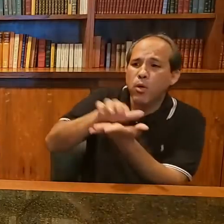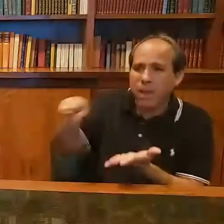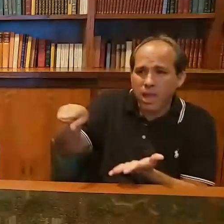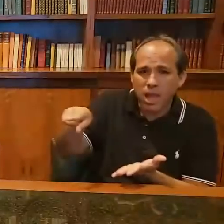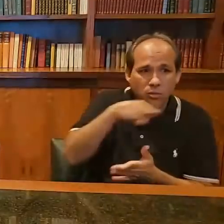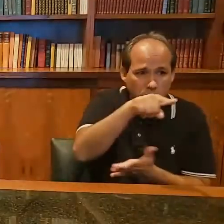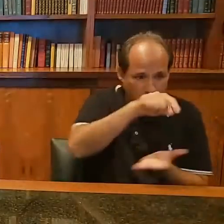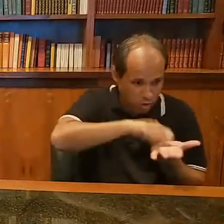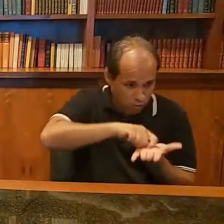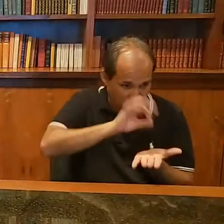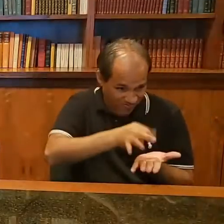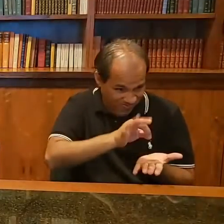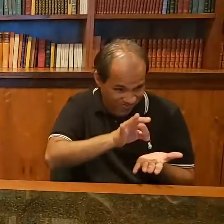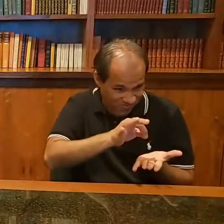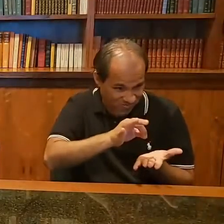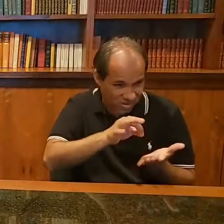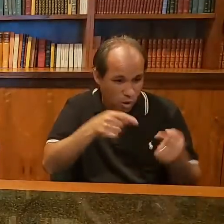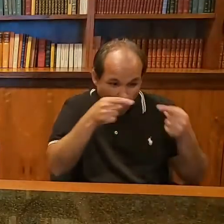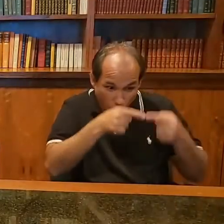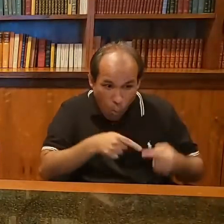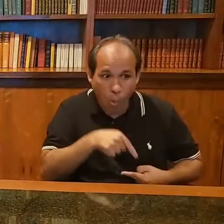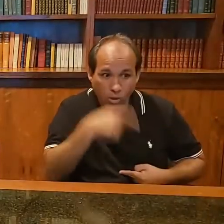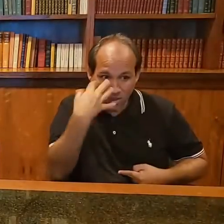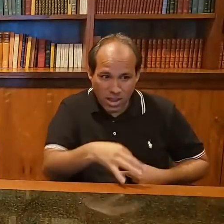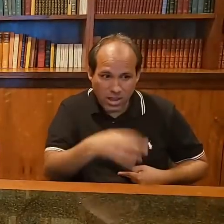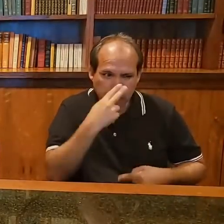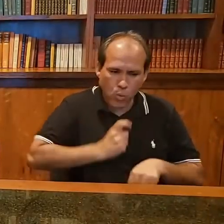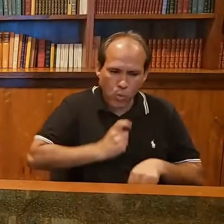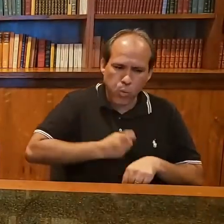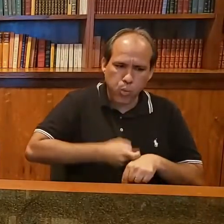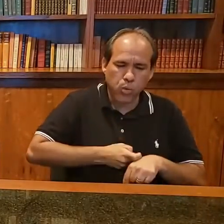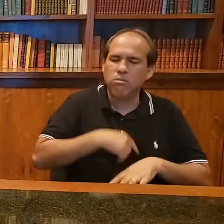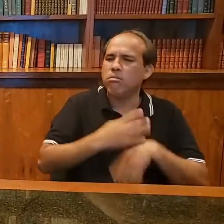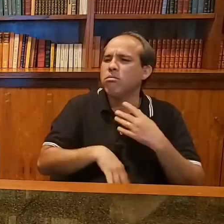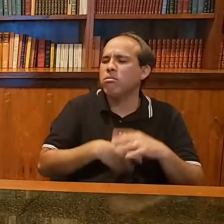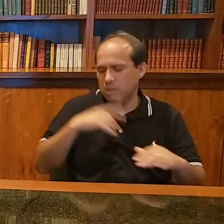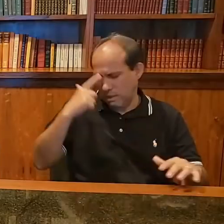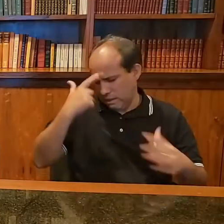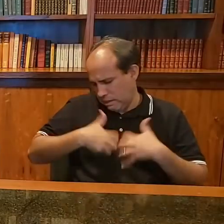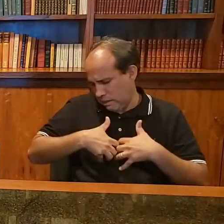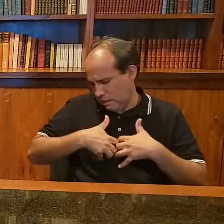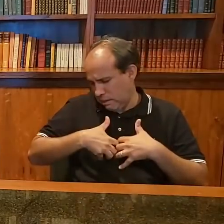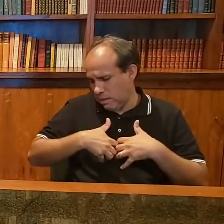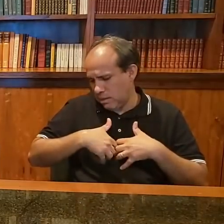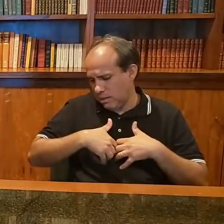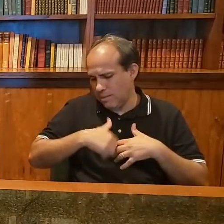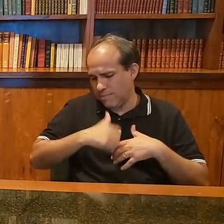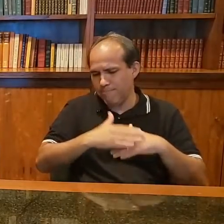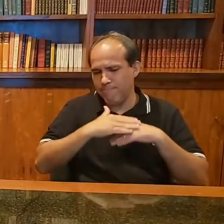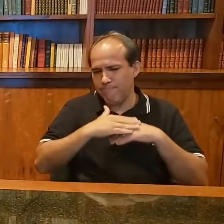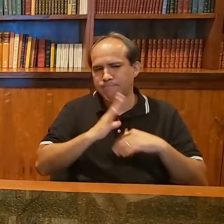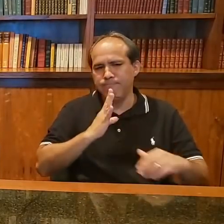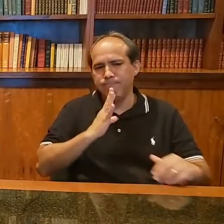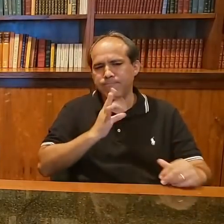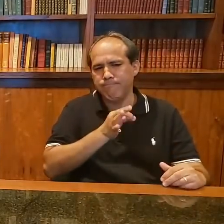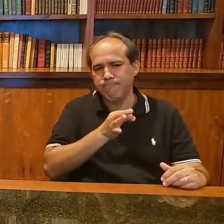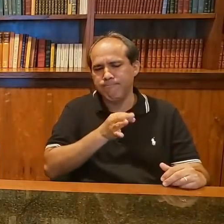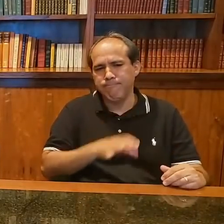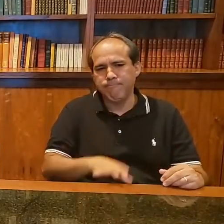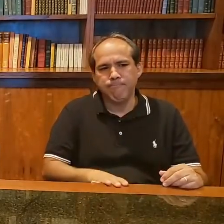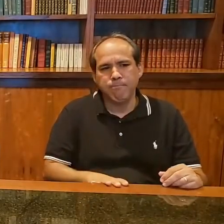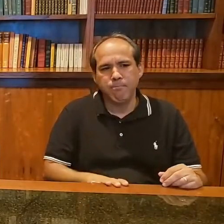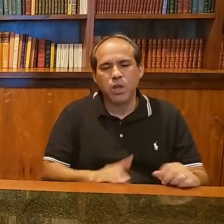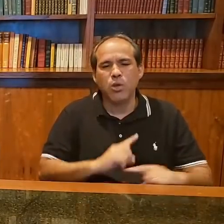você escreveu, né? Com essa rigidez toda aí. Daí eu voltei à tarde e falei, major, não pretendo mais